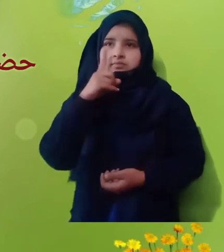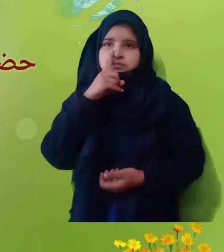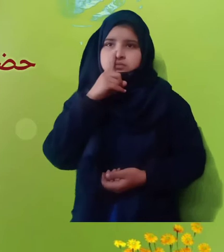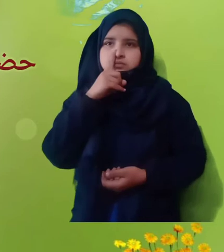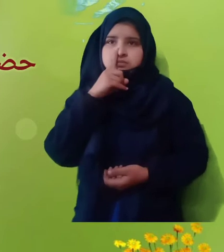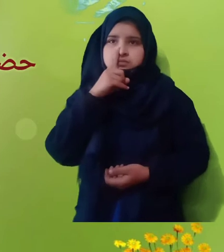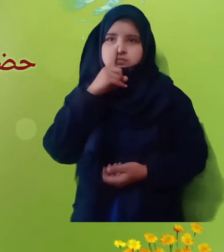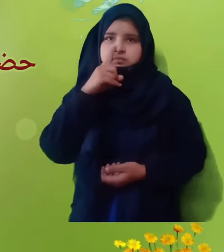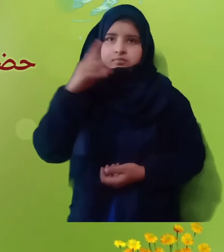हज़रत